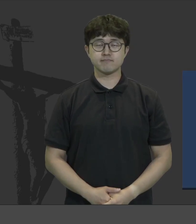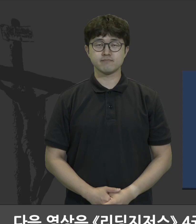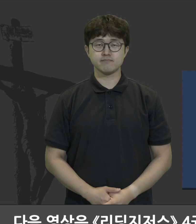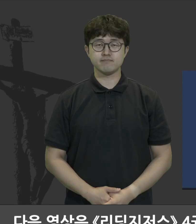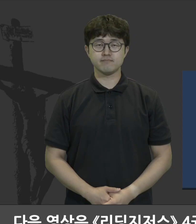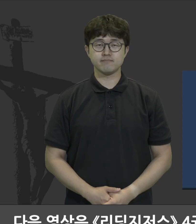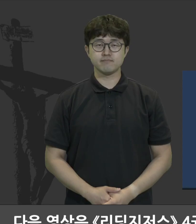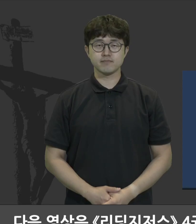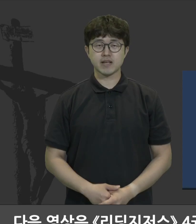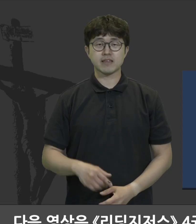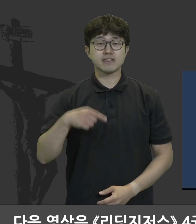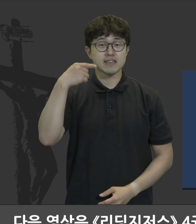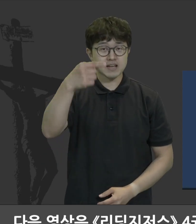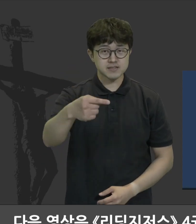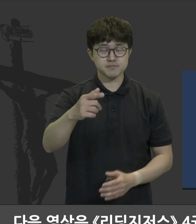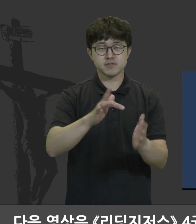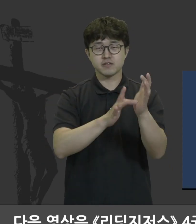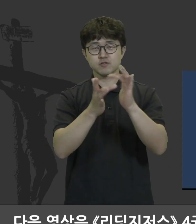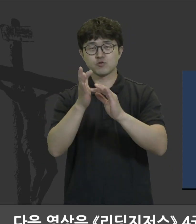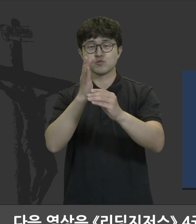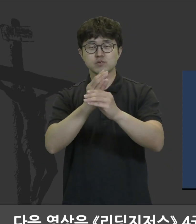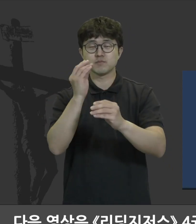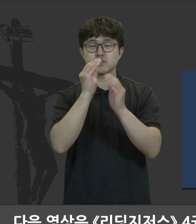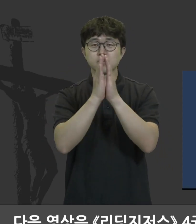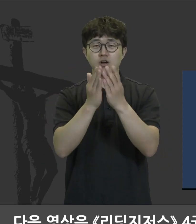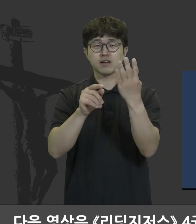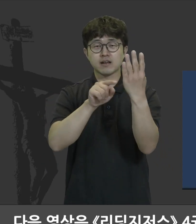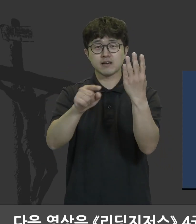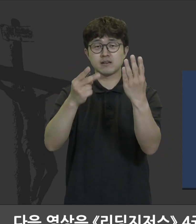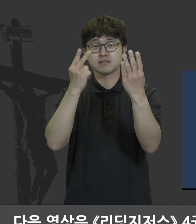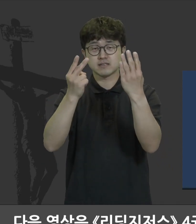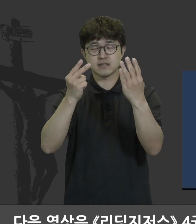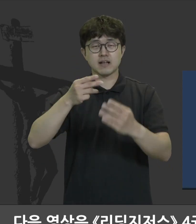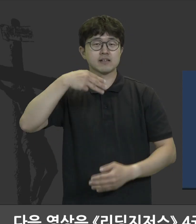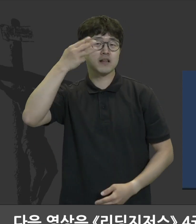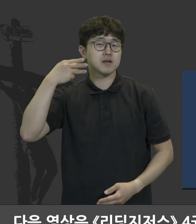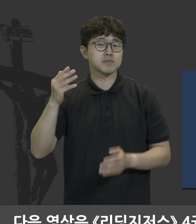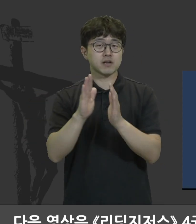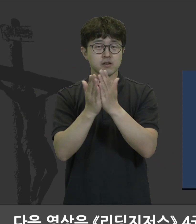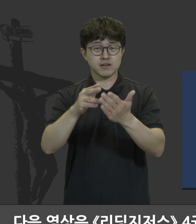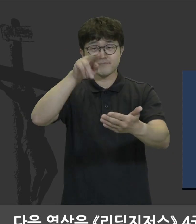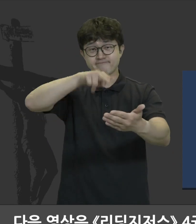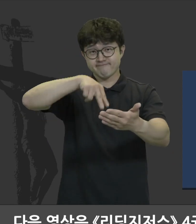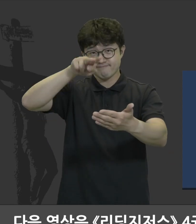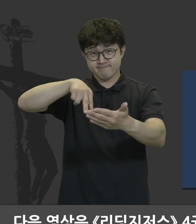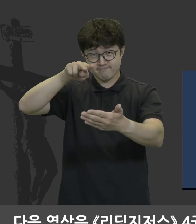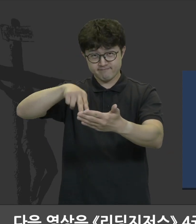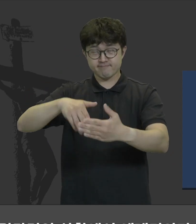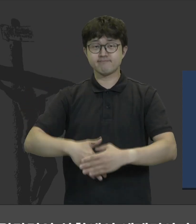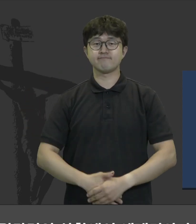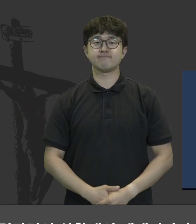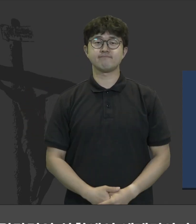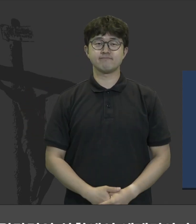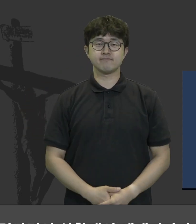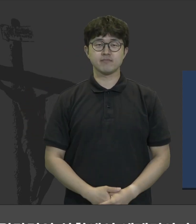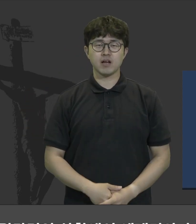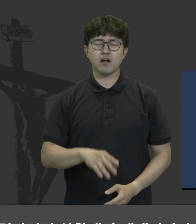다음 영상은 리딩 지저스 4권의 두 번째 수업으로 예레미야서를 살펴볼 것입니다. 절망적인